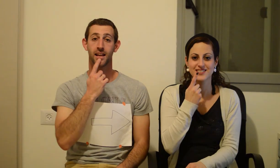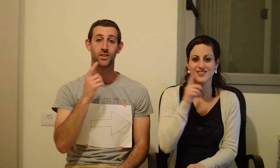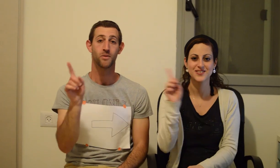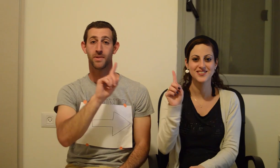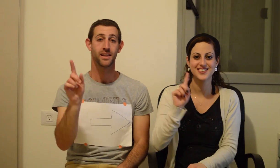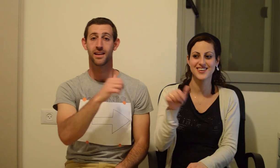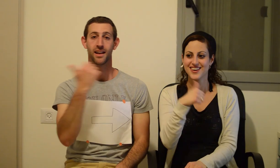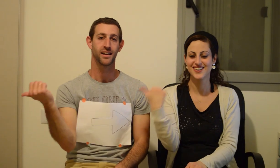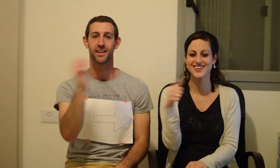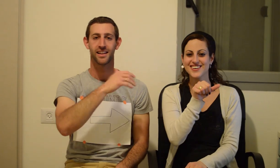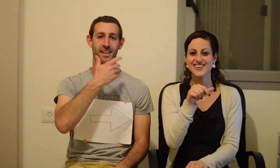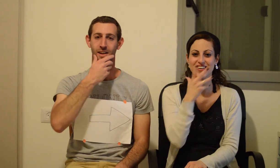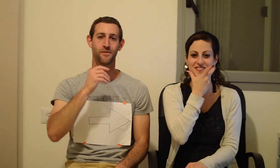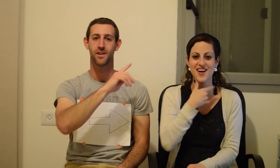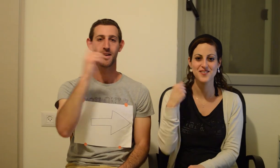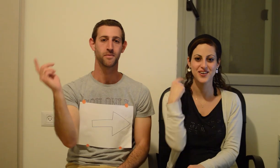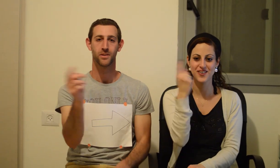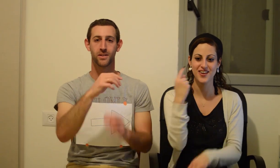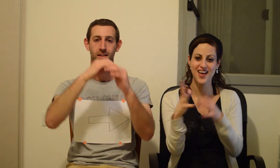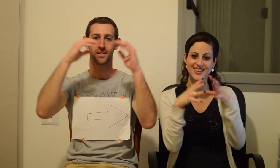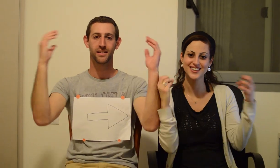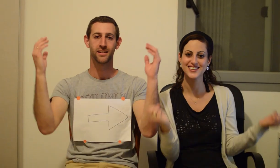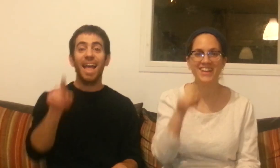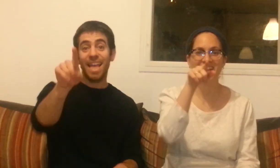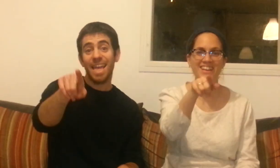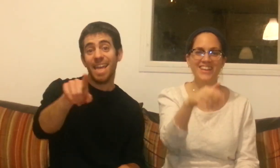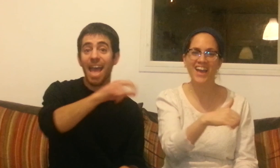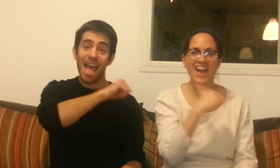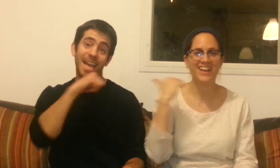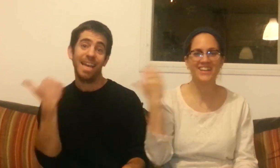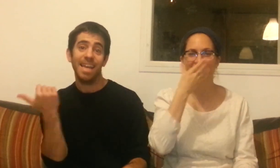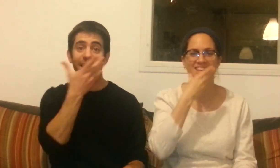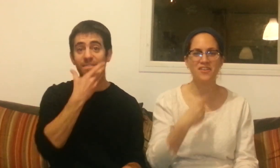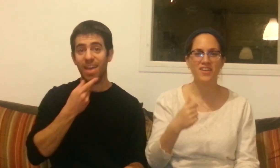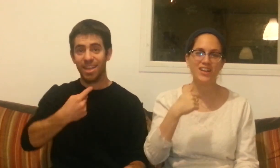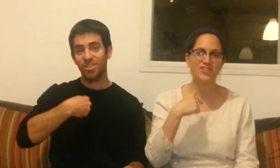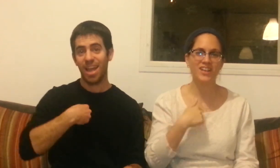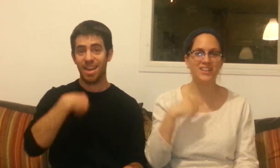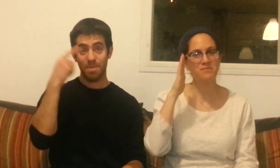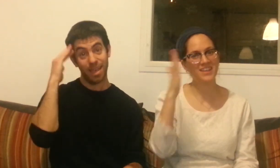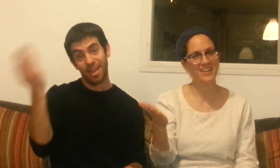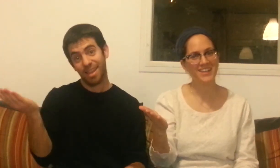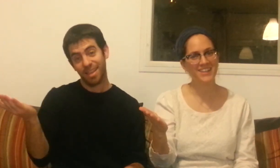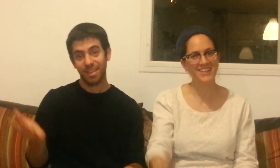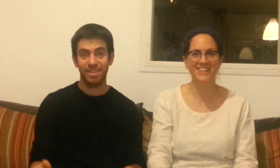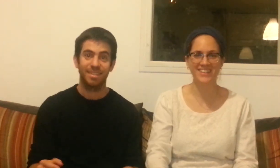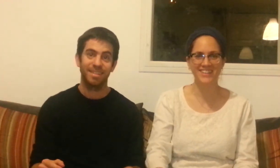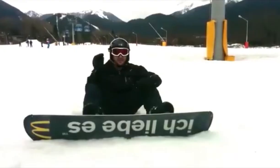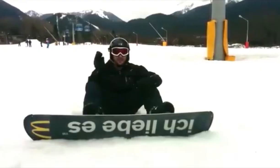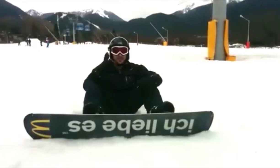היום שלי בכל המדינה, תגידו מי הכי יפה בכל העיר עונים לי היא הכי יפה שאני מכיר אוקיי, אוקיי